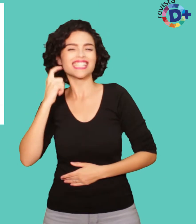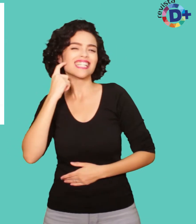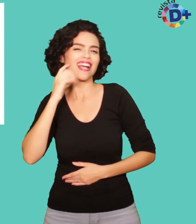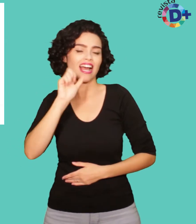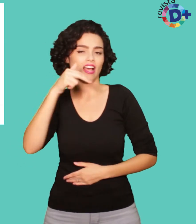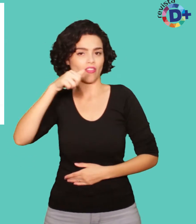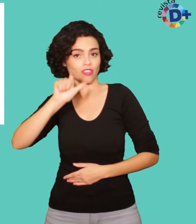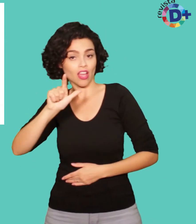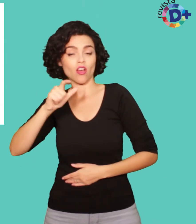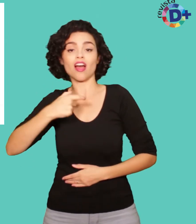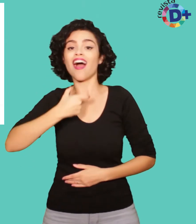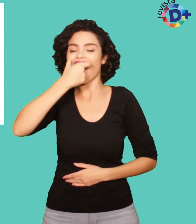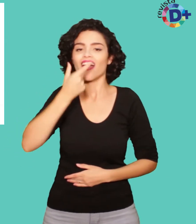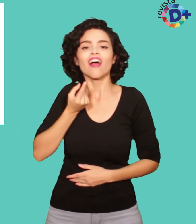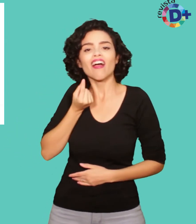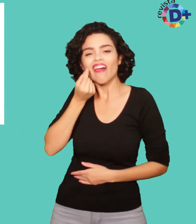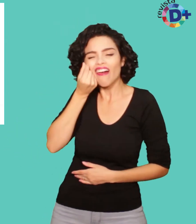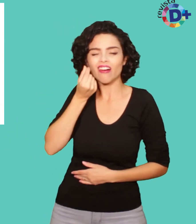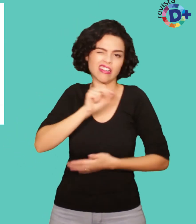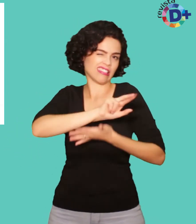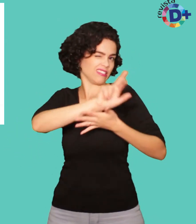prótese fixa implante